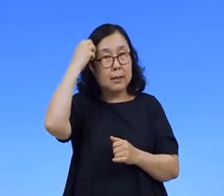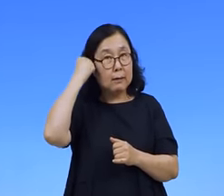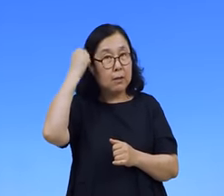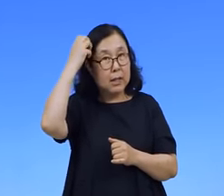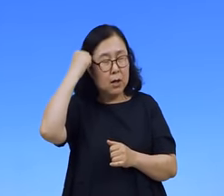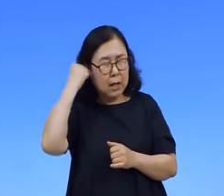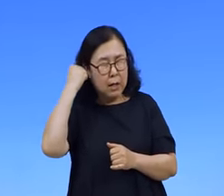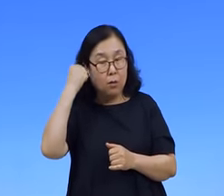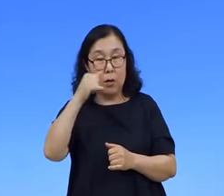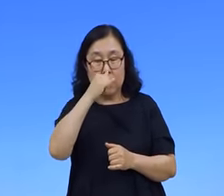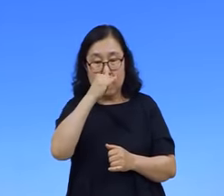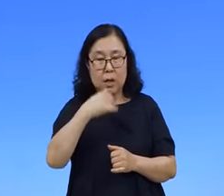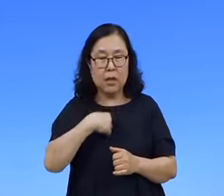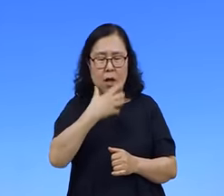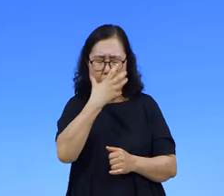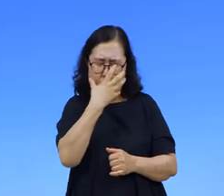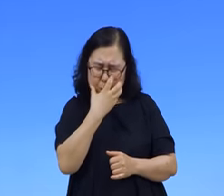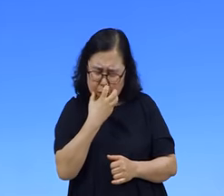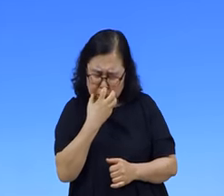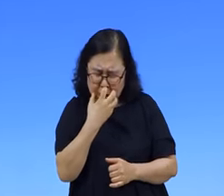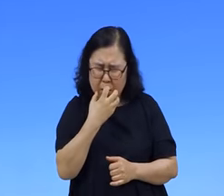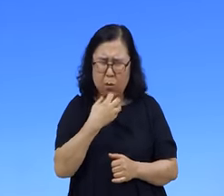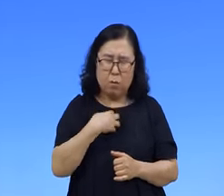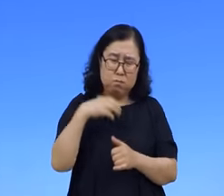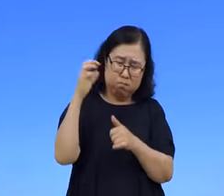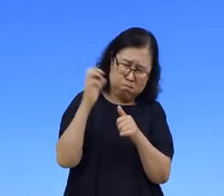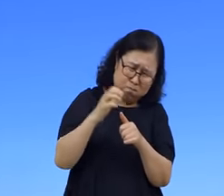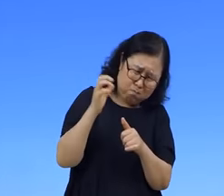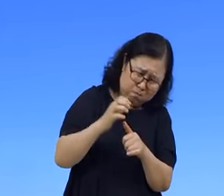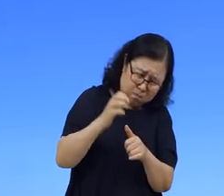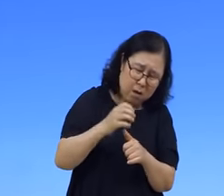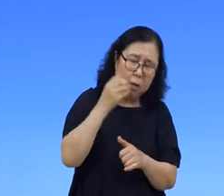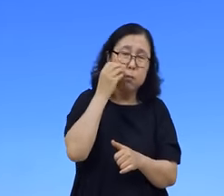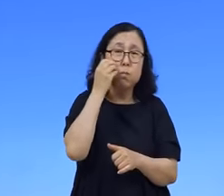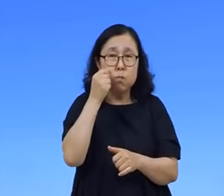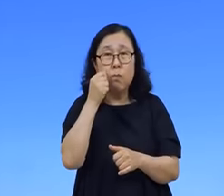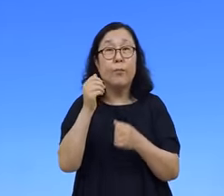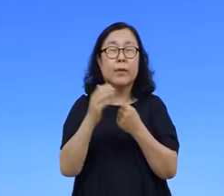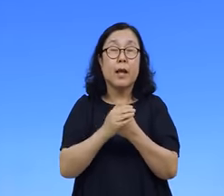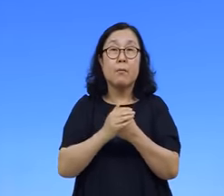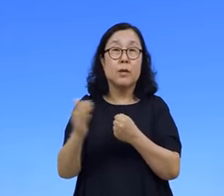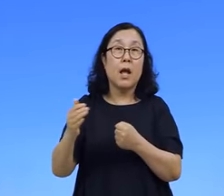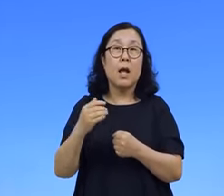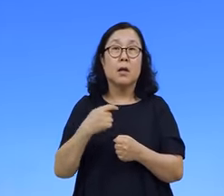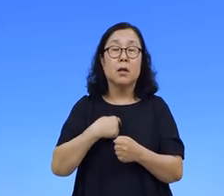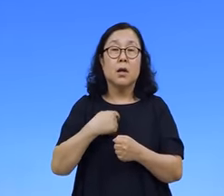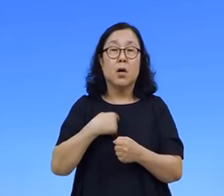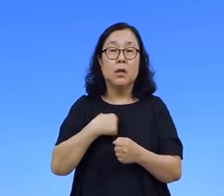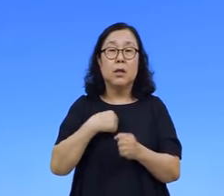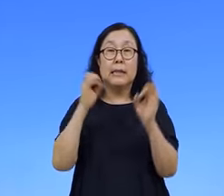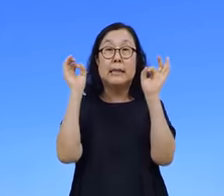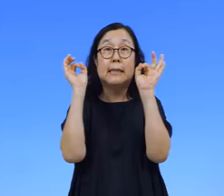기억은 늘 우울하고 누군가에게 지적을 당하고 이런 게 익숙했기 때문에 그런 게